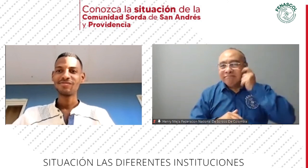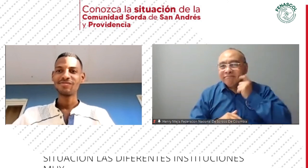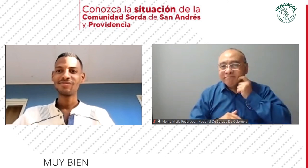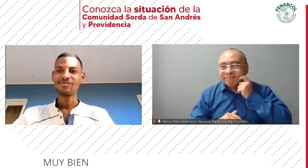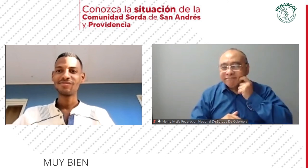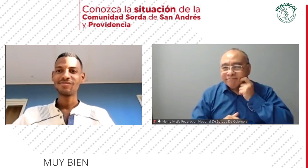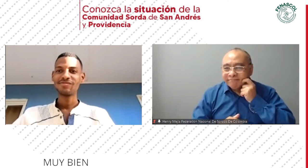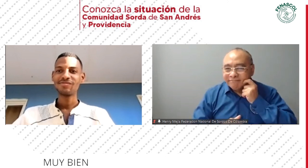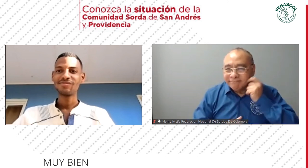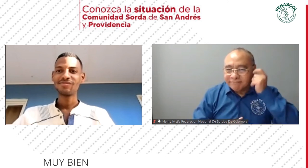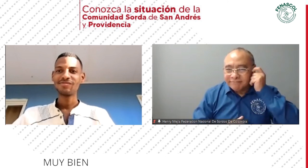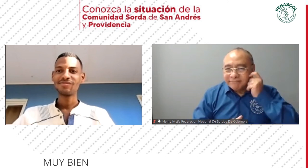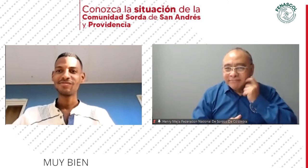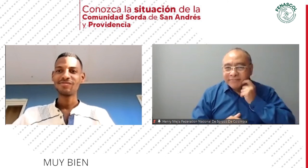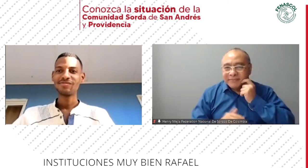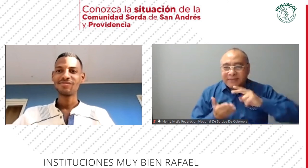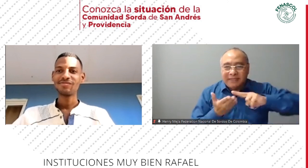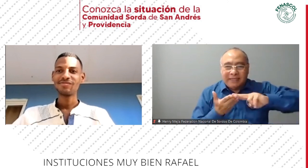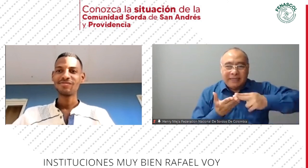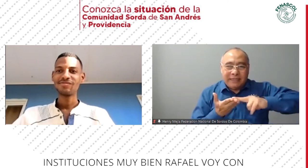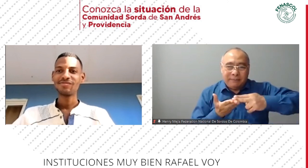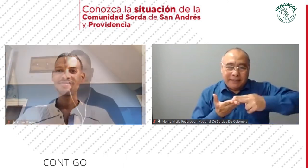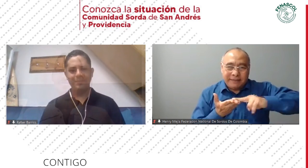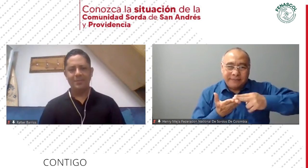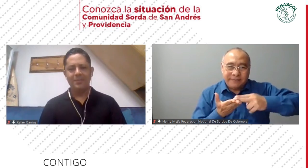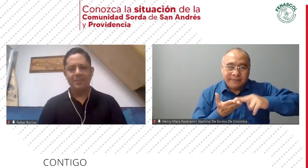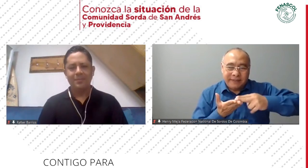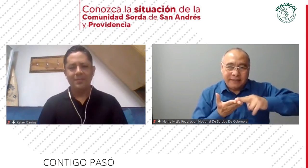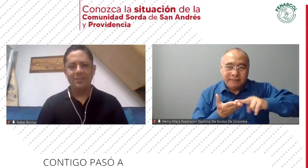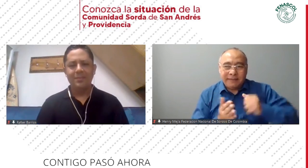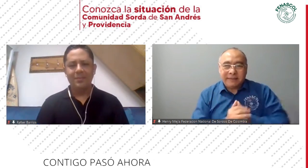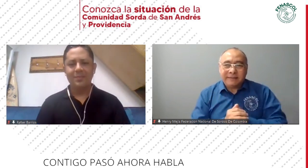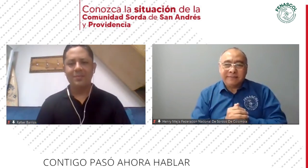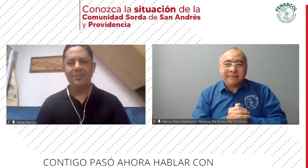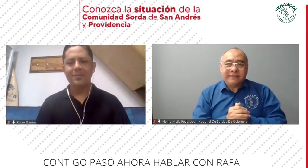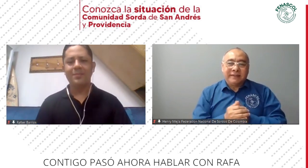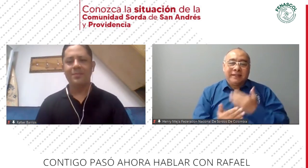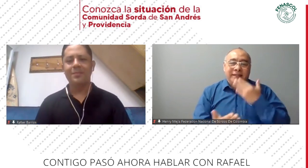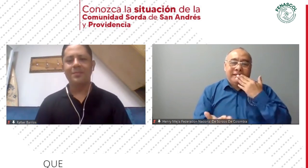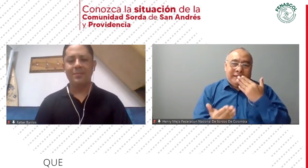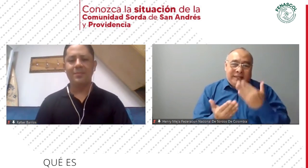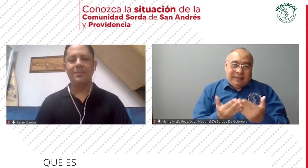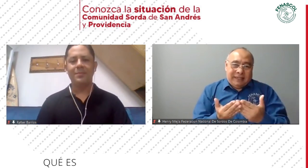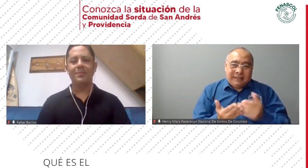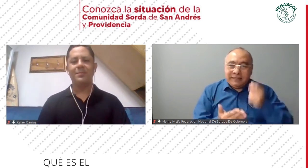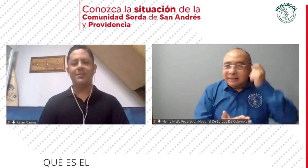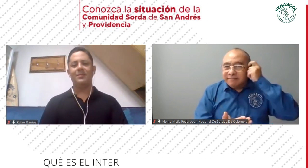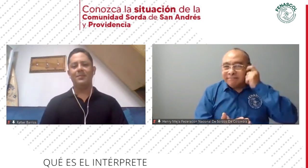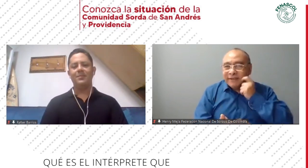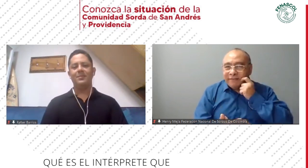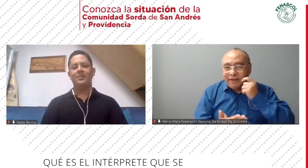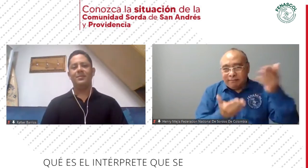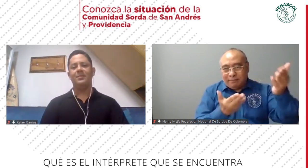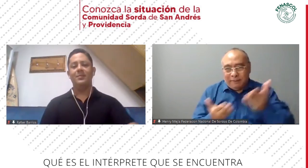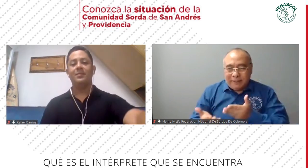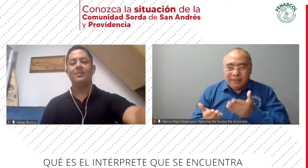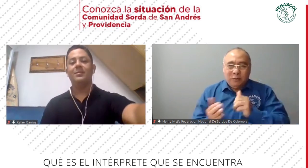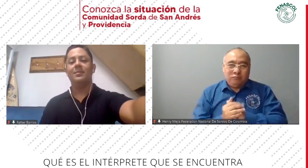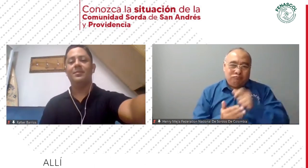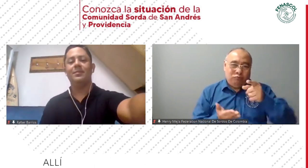muy bien rafael voy contigo paso ahora a hablar con rafael que es el intérprete que se encuentra